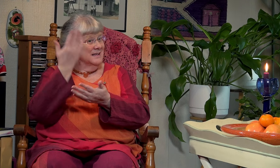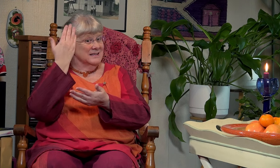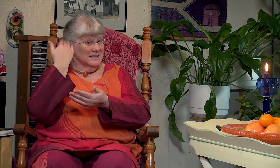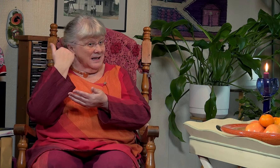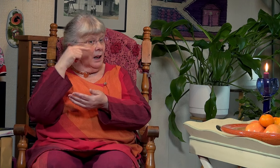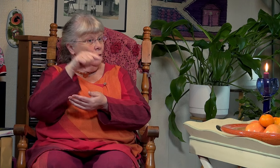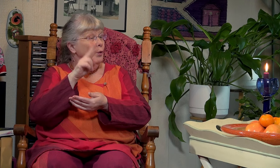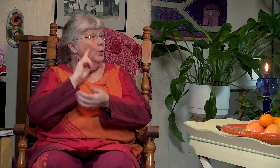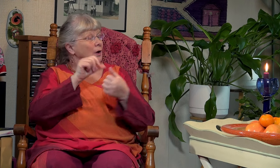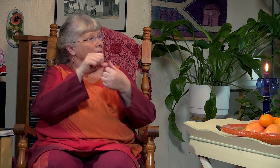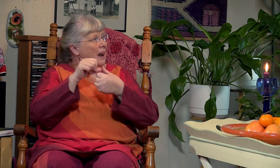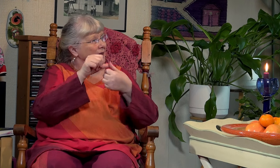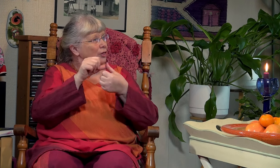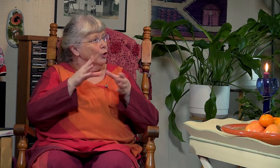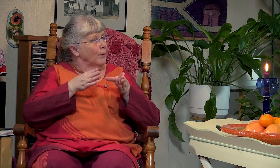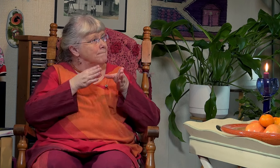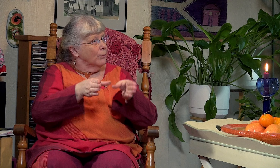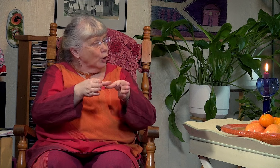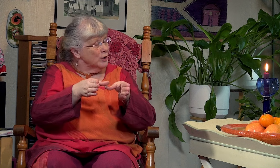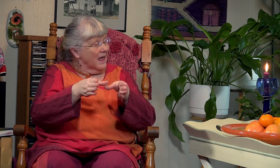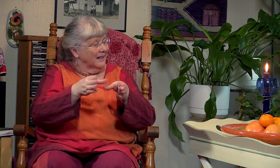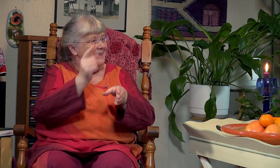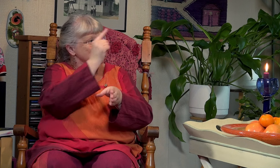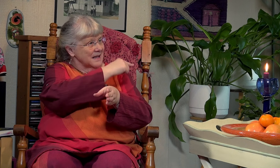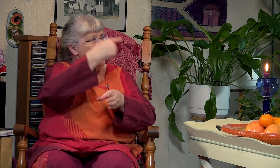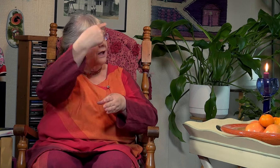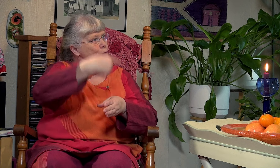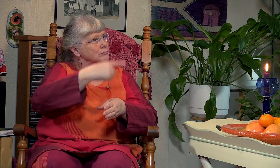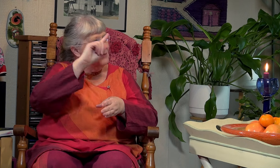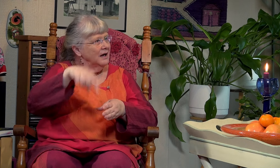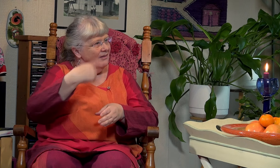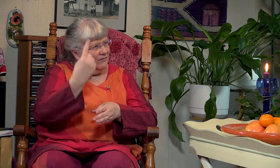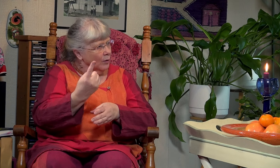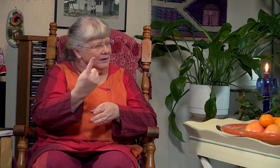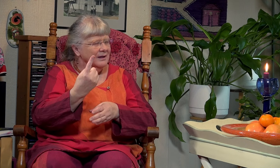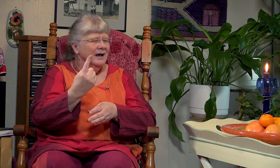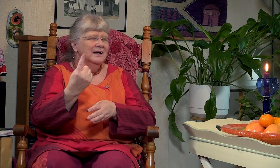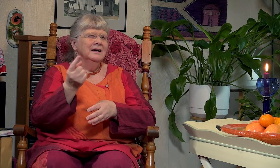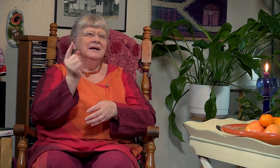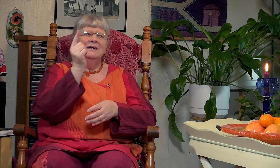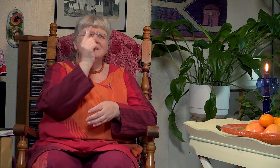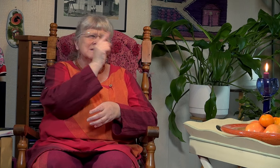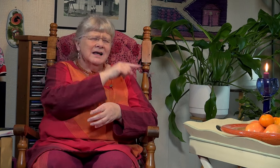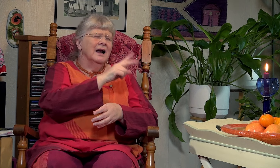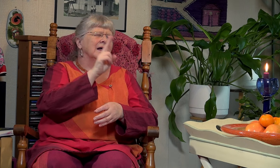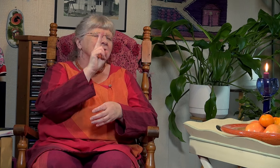Kaukaasiassa, kun olen ollut Kuurojen liiton projektissa mukana 10 vuotta,